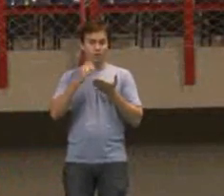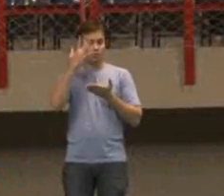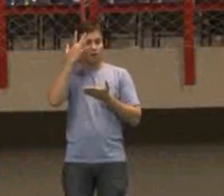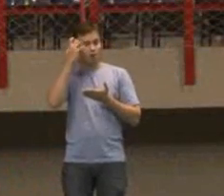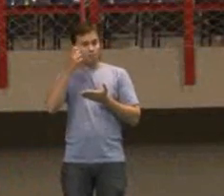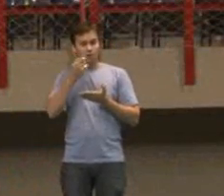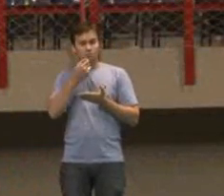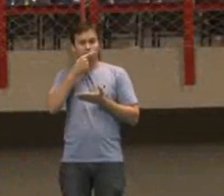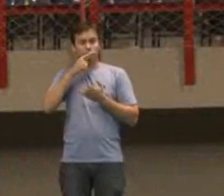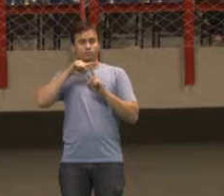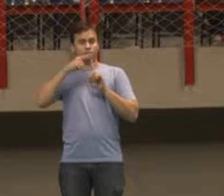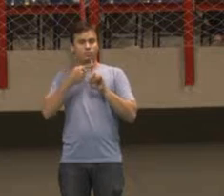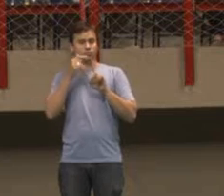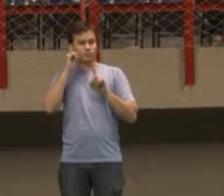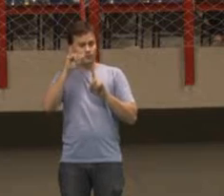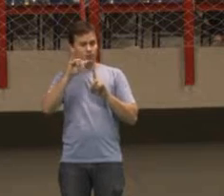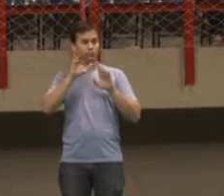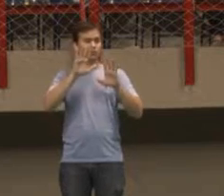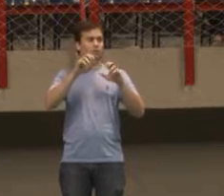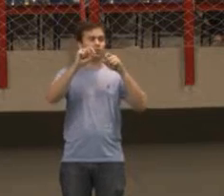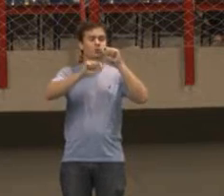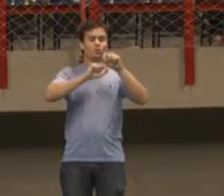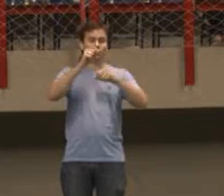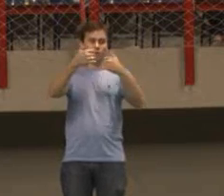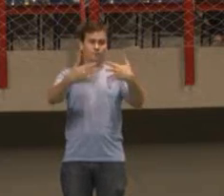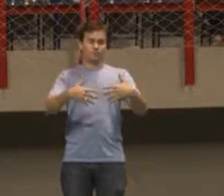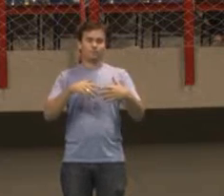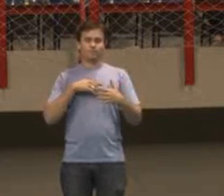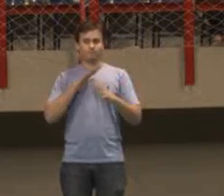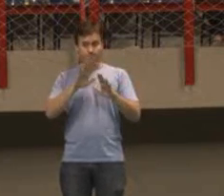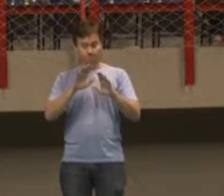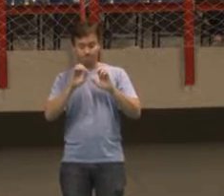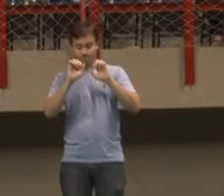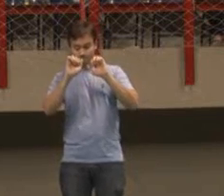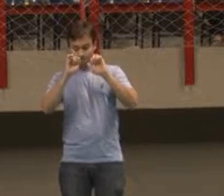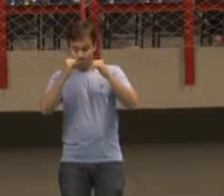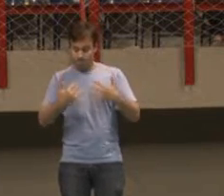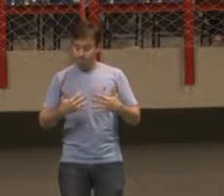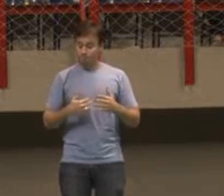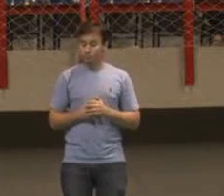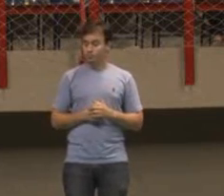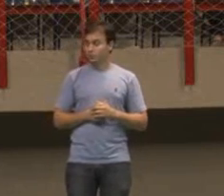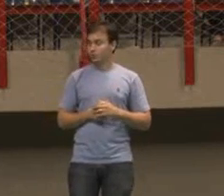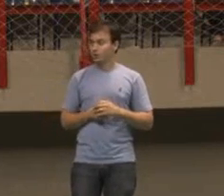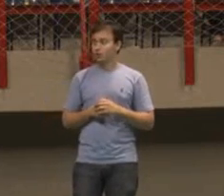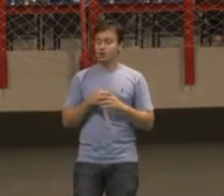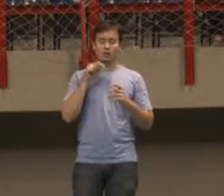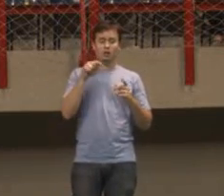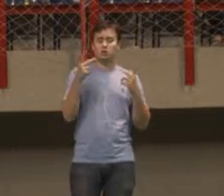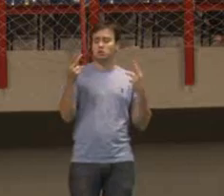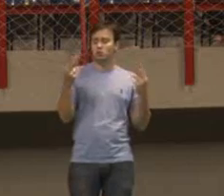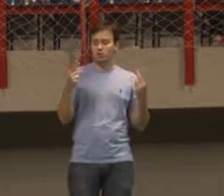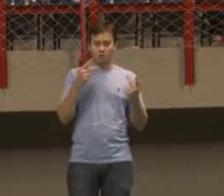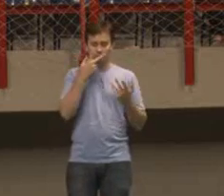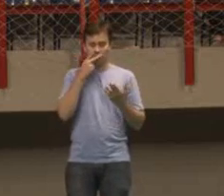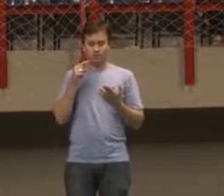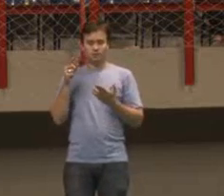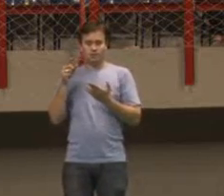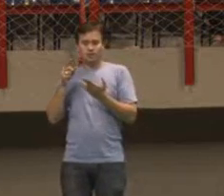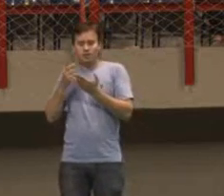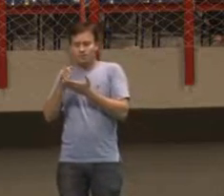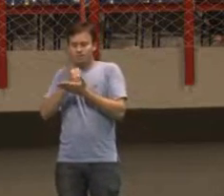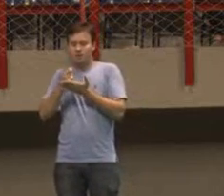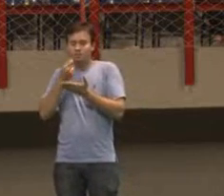seguinte é a mesma pílula anticoncepcional com quantidades de